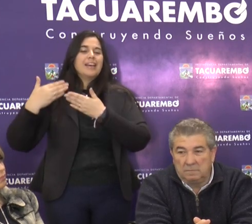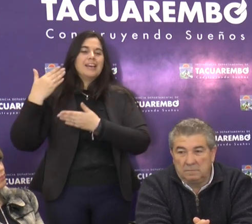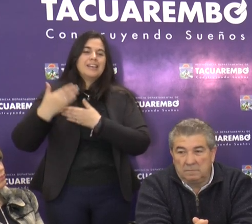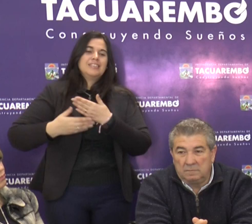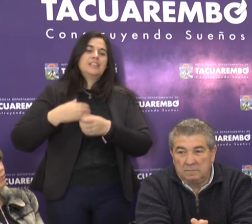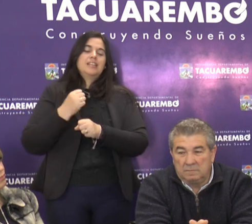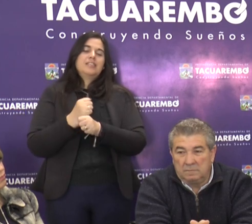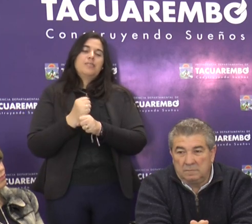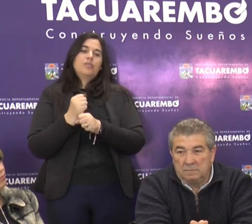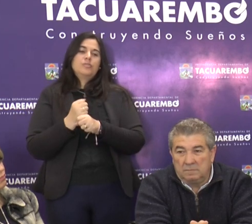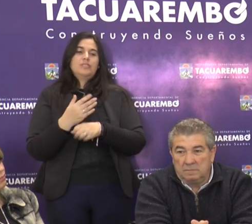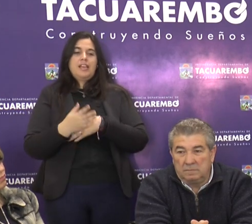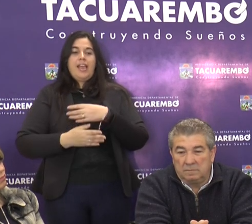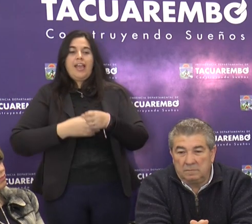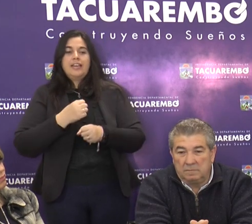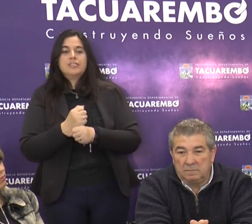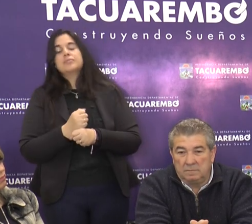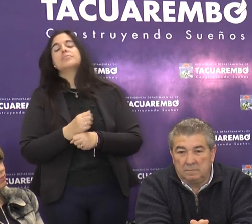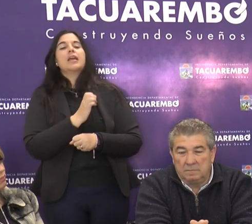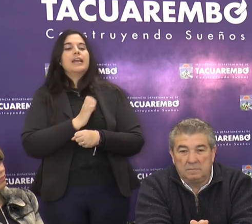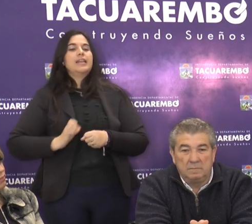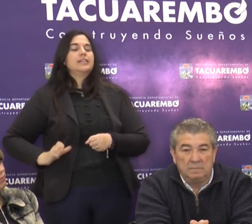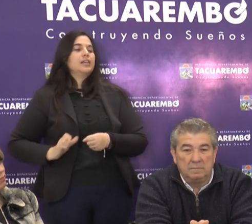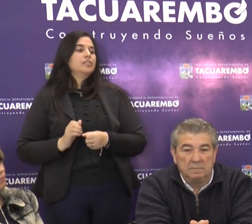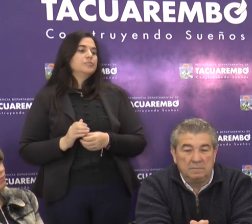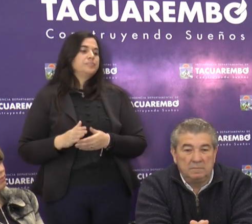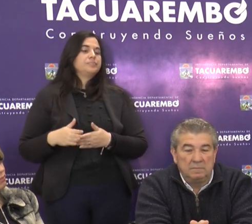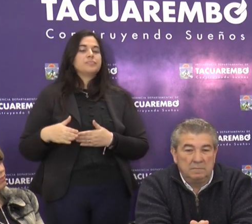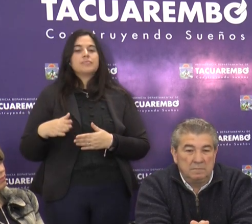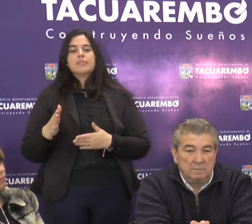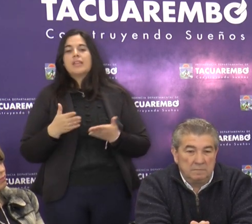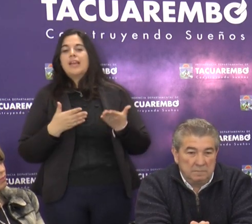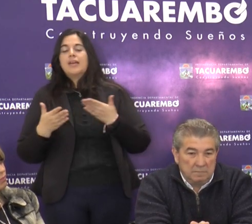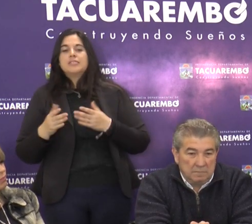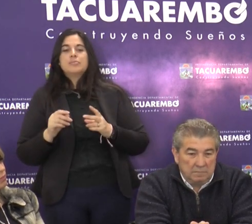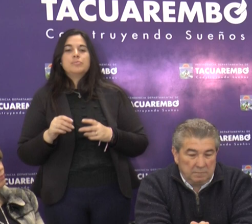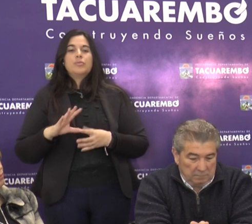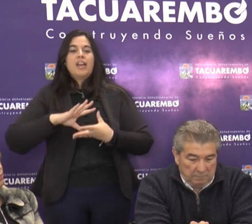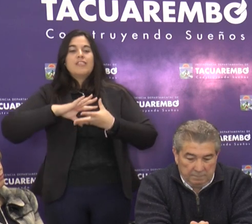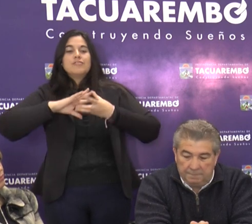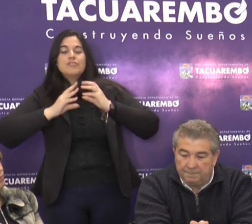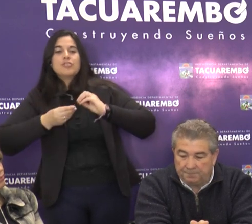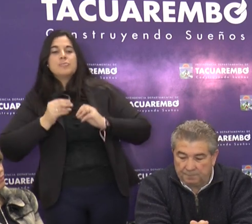de mi trabajo, el Estado, a veces por su burocracia y por la falta